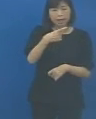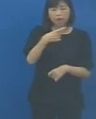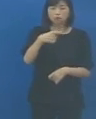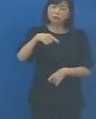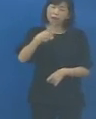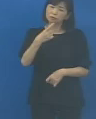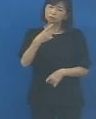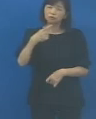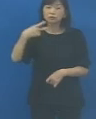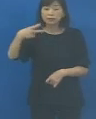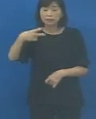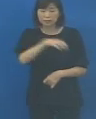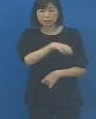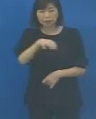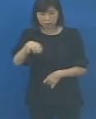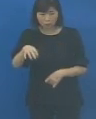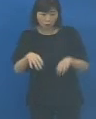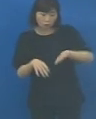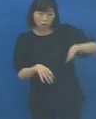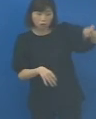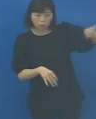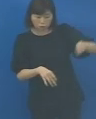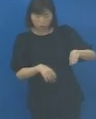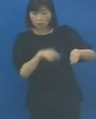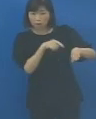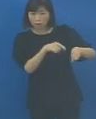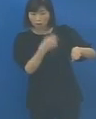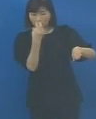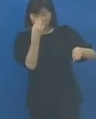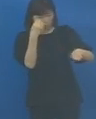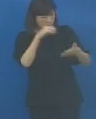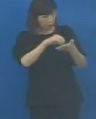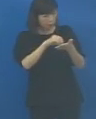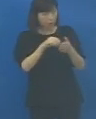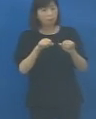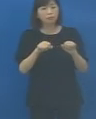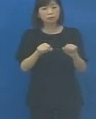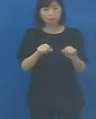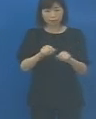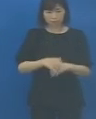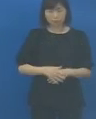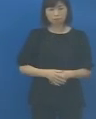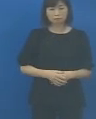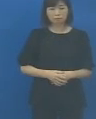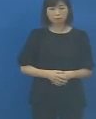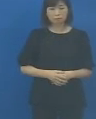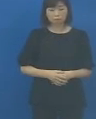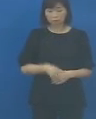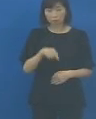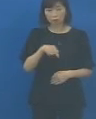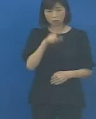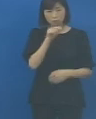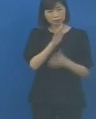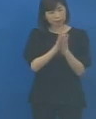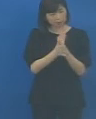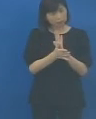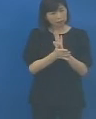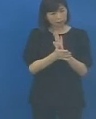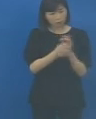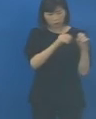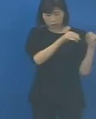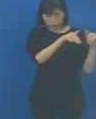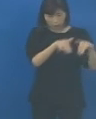所、休憩者地の点検というものをやろうと。でこれはその後本県でも土砂災害な